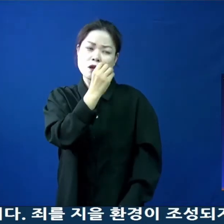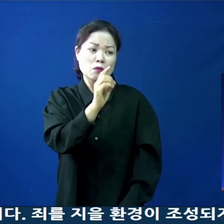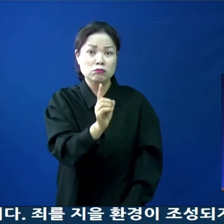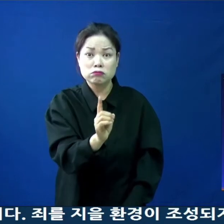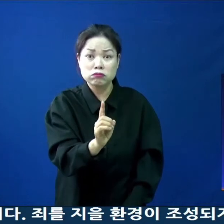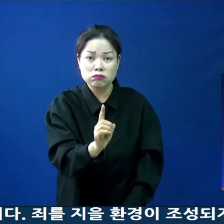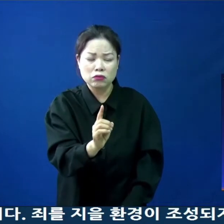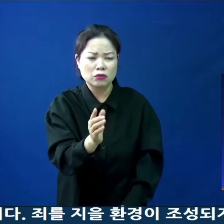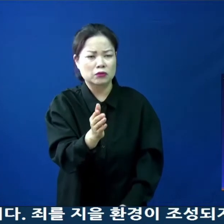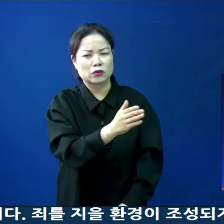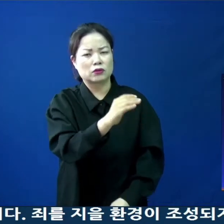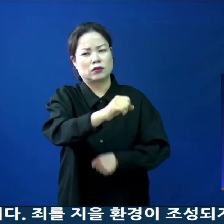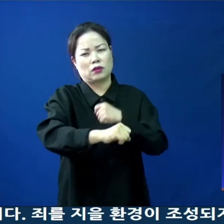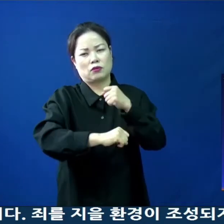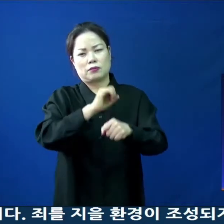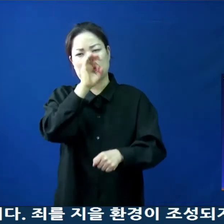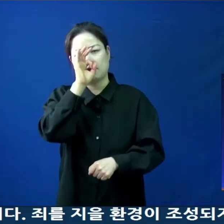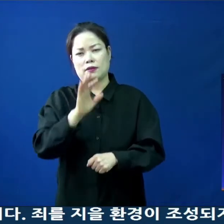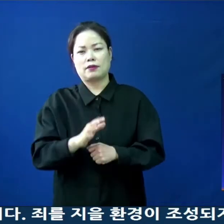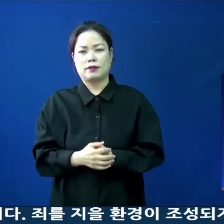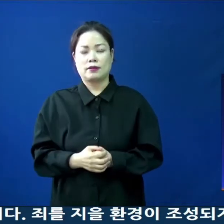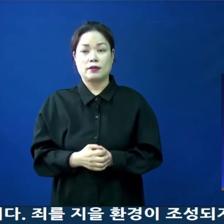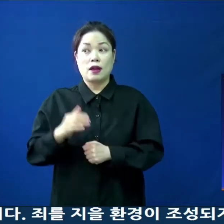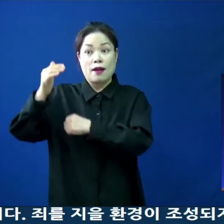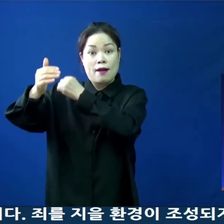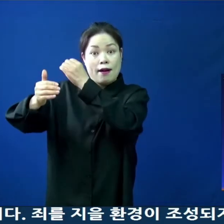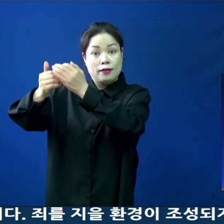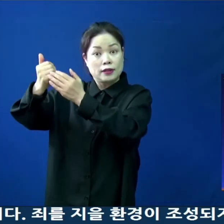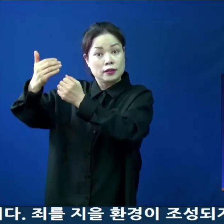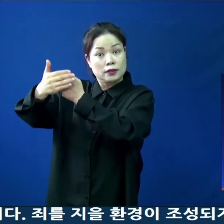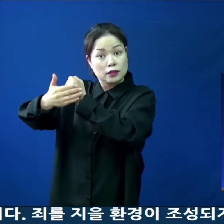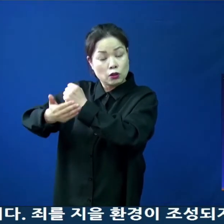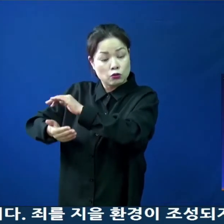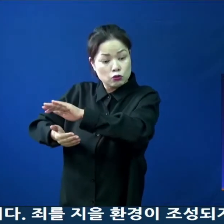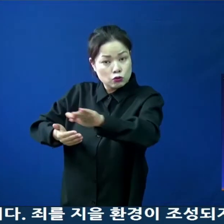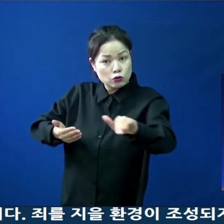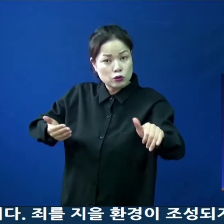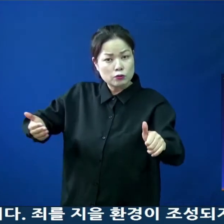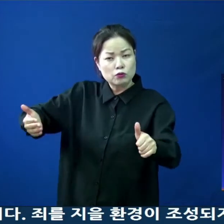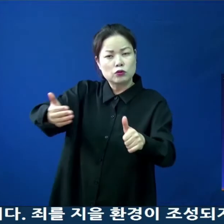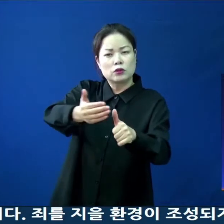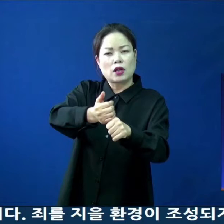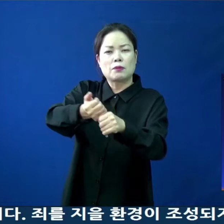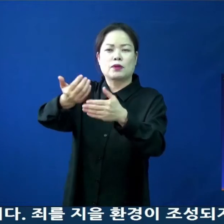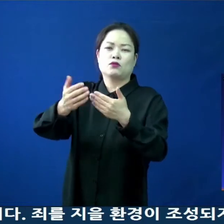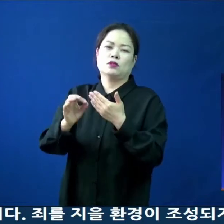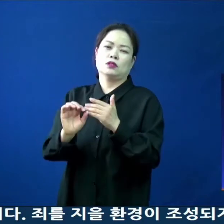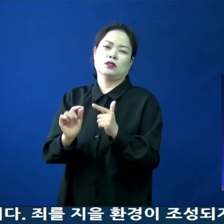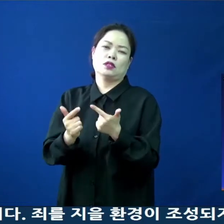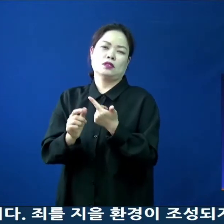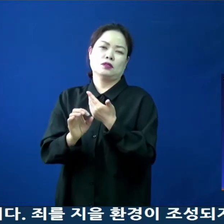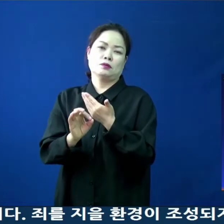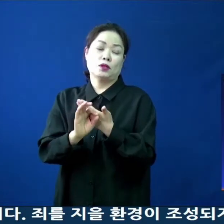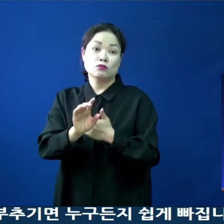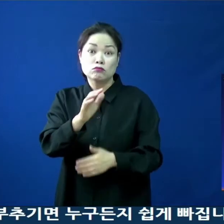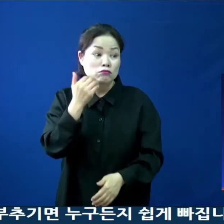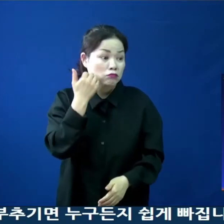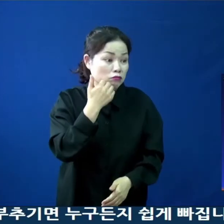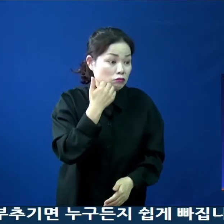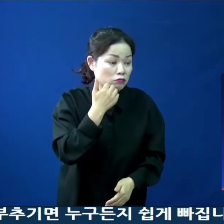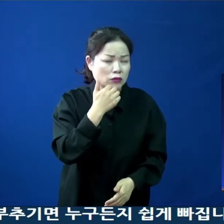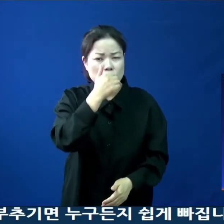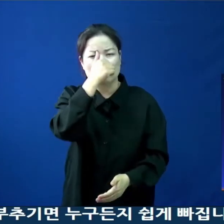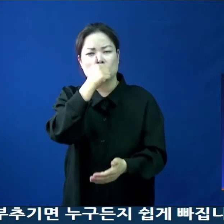어떤 것으로부터 우리는 자유롭지 않아요. 하나님이 은혜로 우리를 붙잡아 주시지 않으면 그